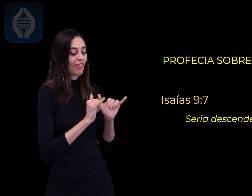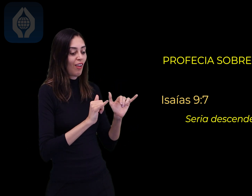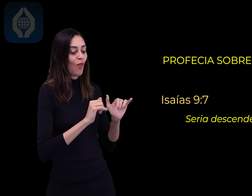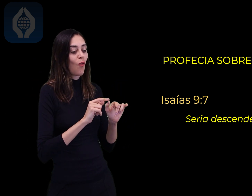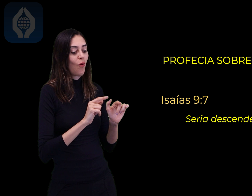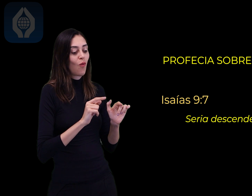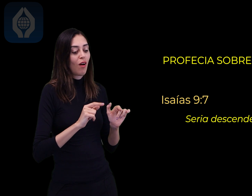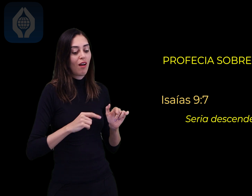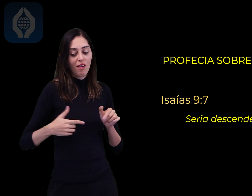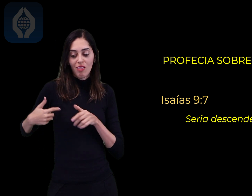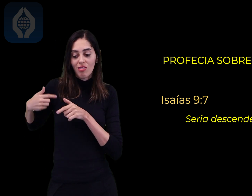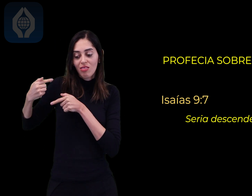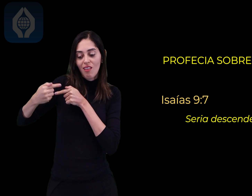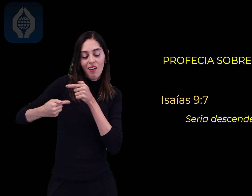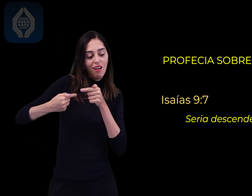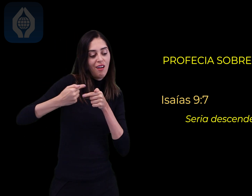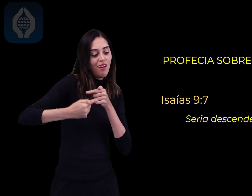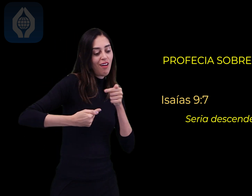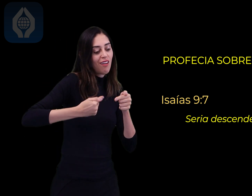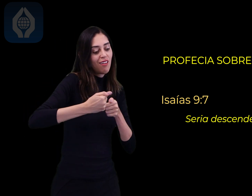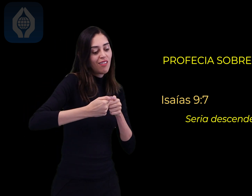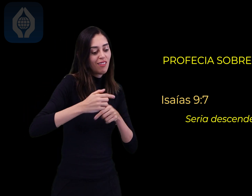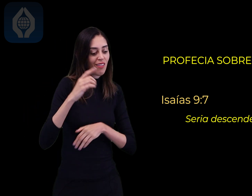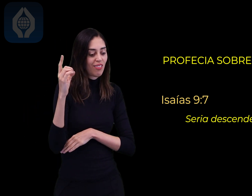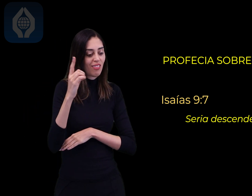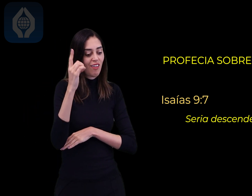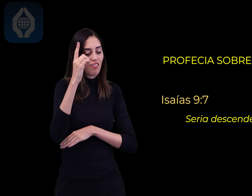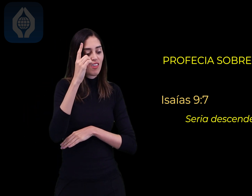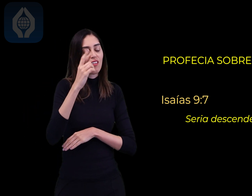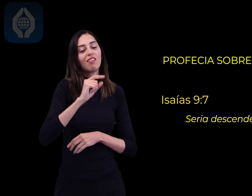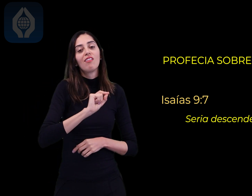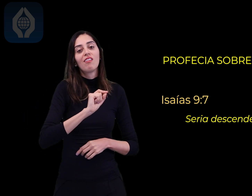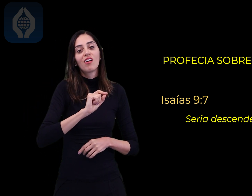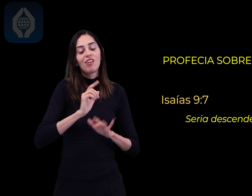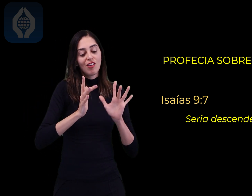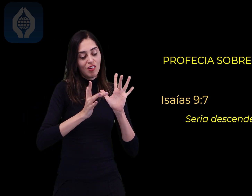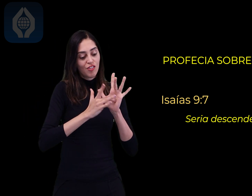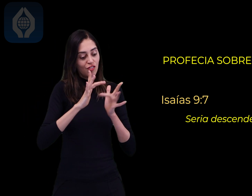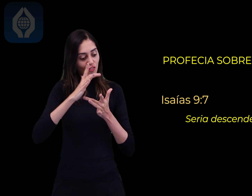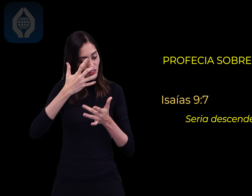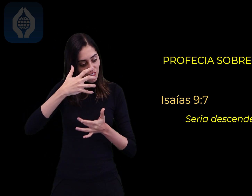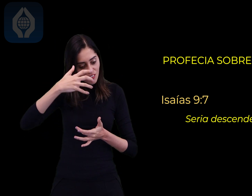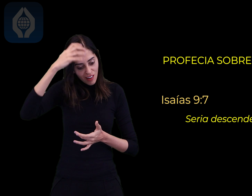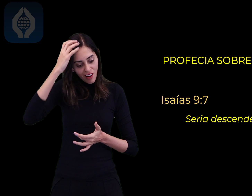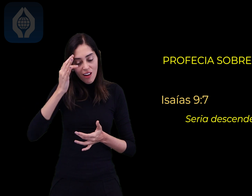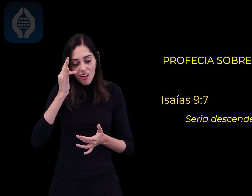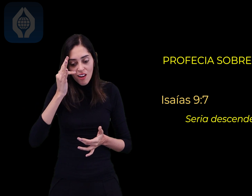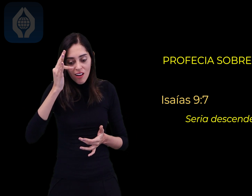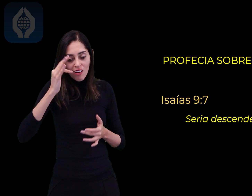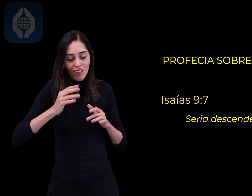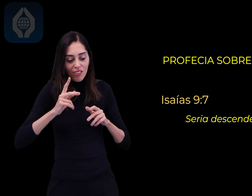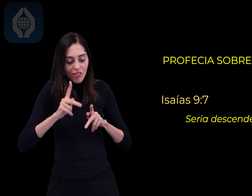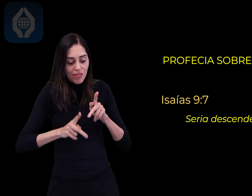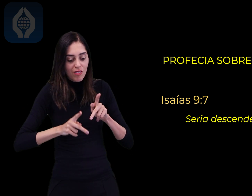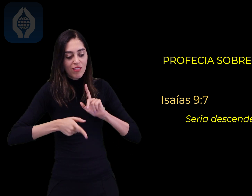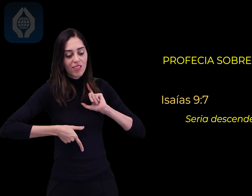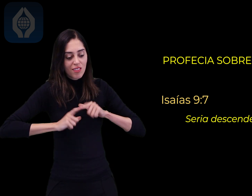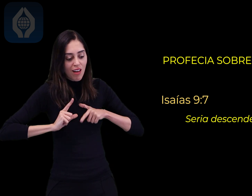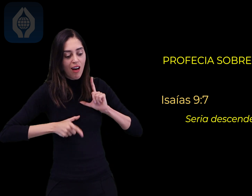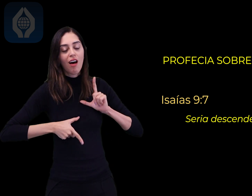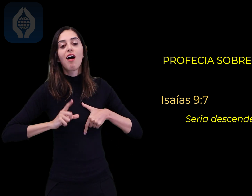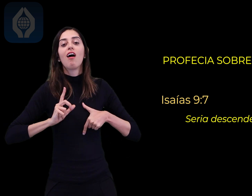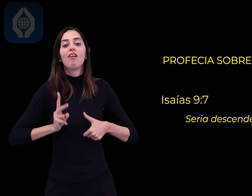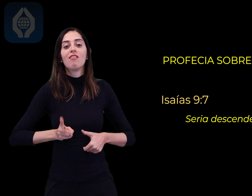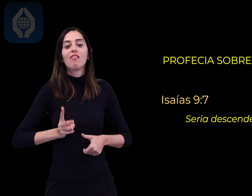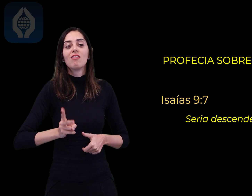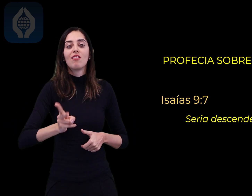Israel. Ele seria rei para sempre. Lucas 1:32b e 33, Deus iria fazer o